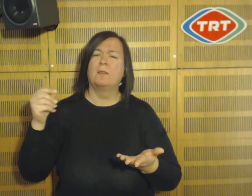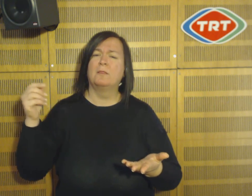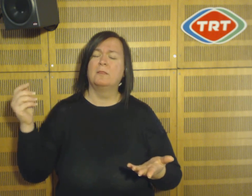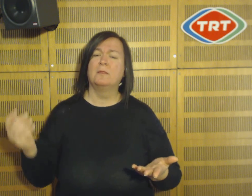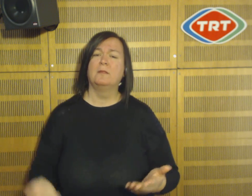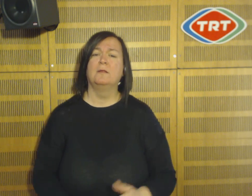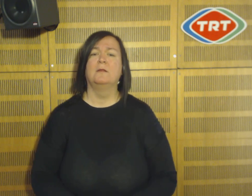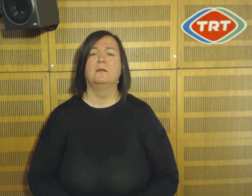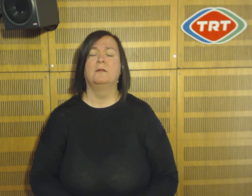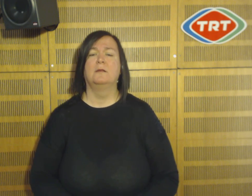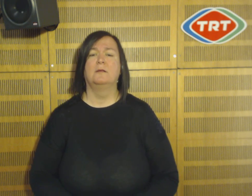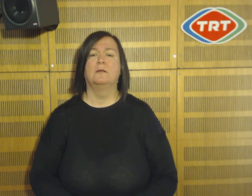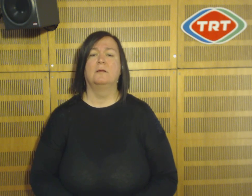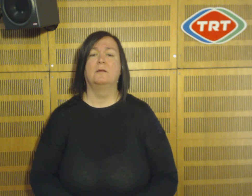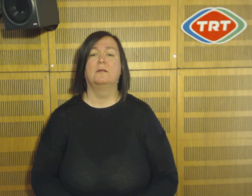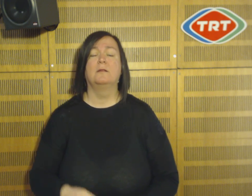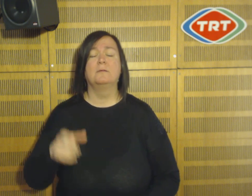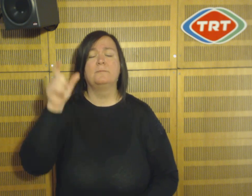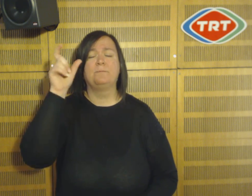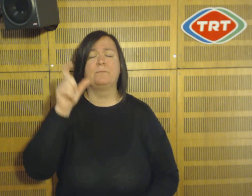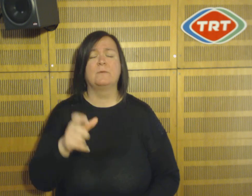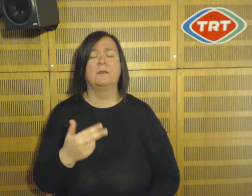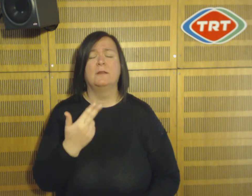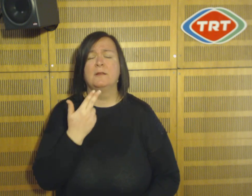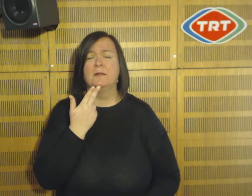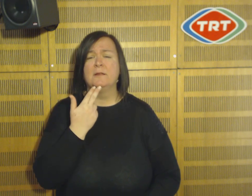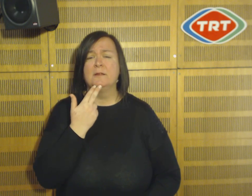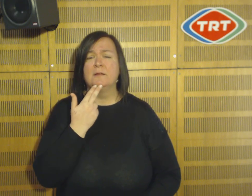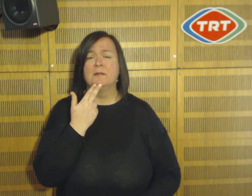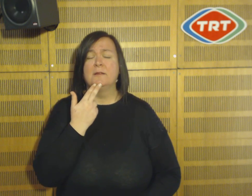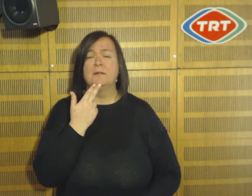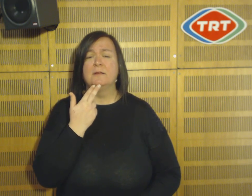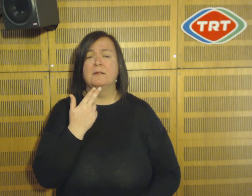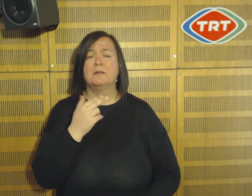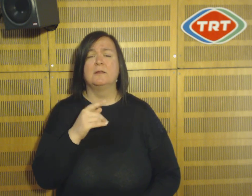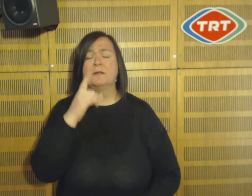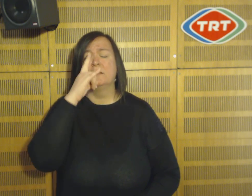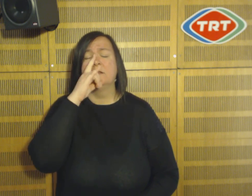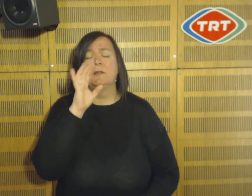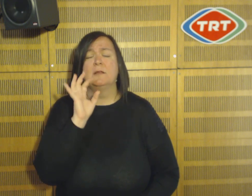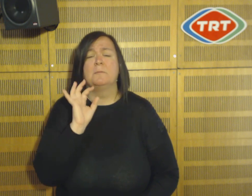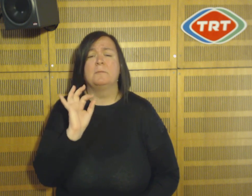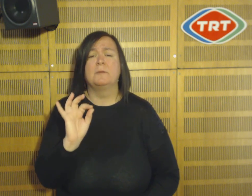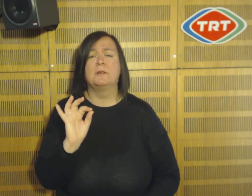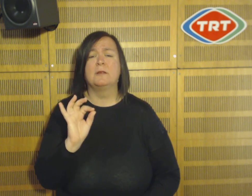kü efsane kadın kimdi